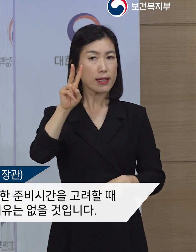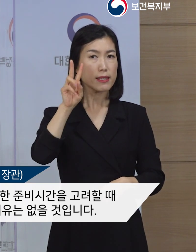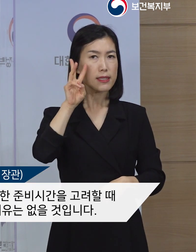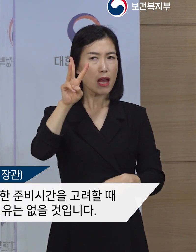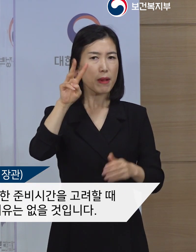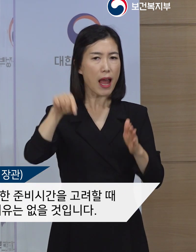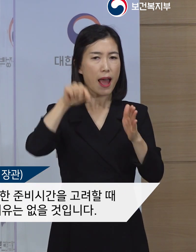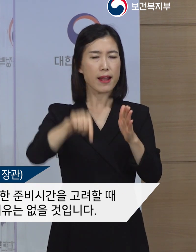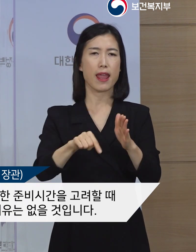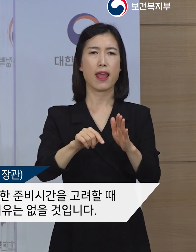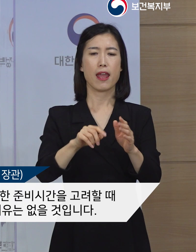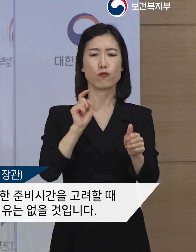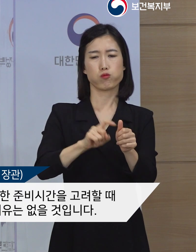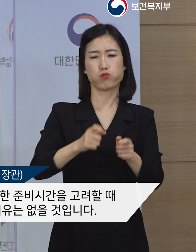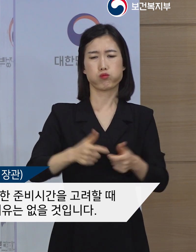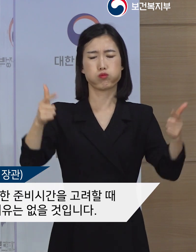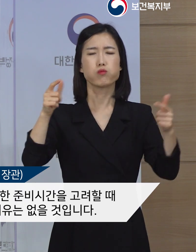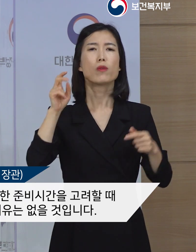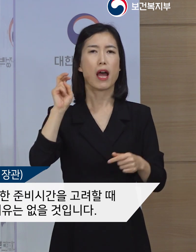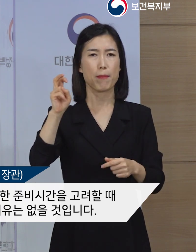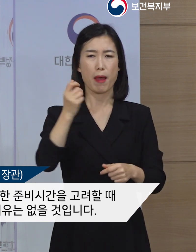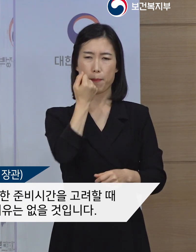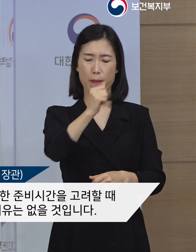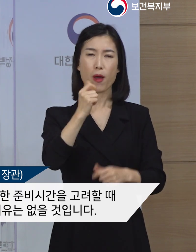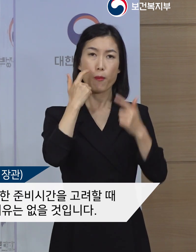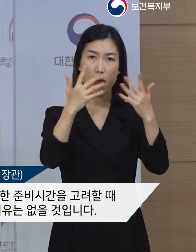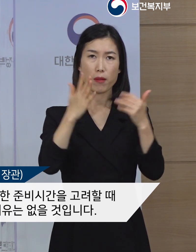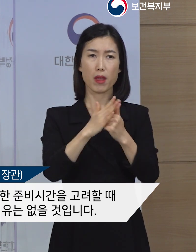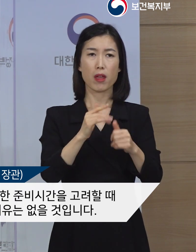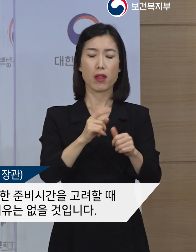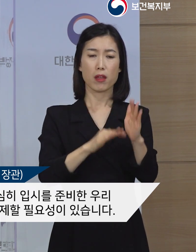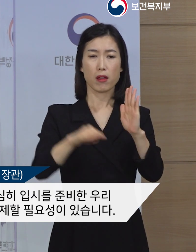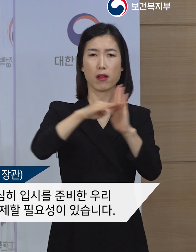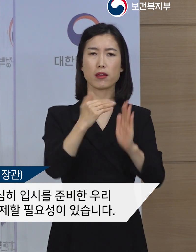충족될 단계 객상 기준을 기다릴 이유는 없을 것입니다.